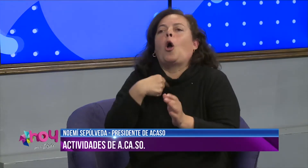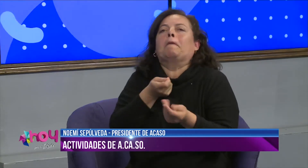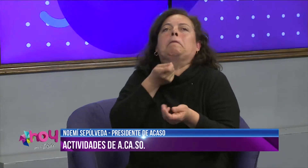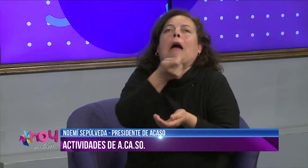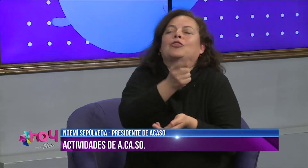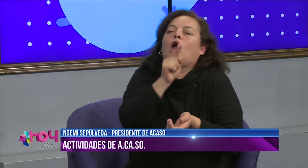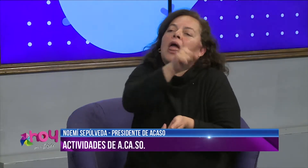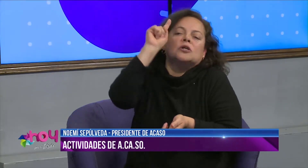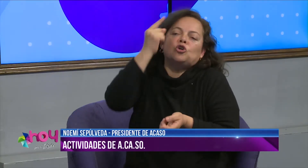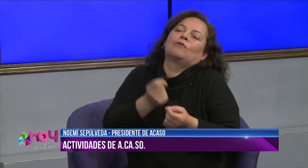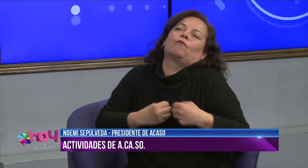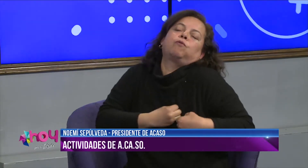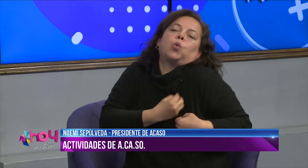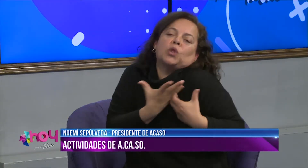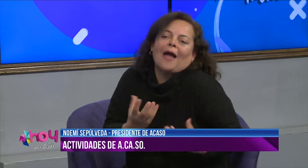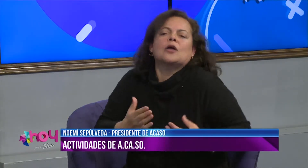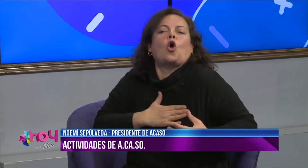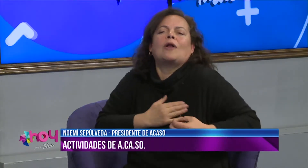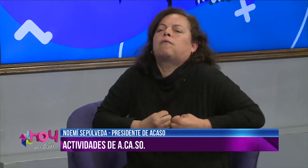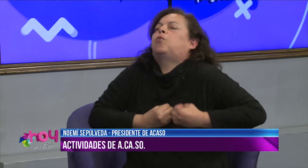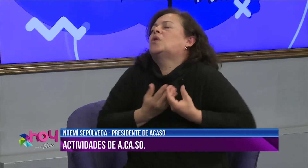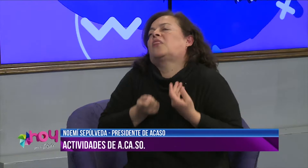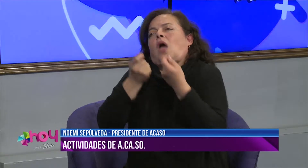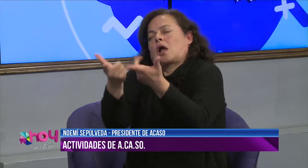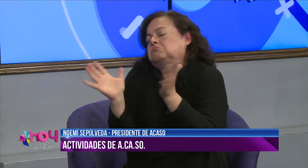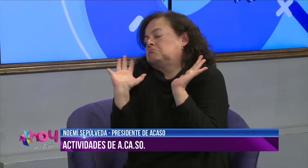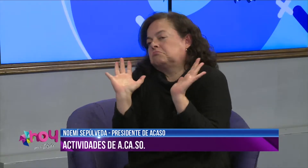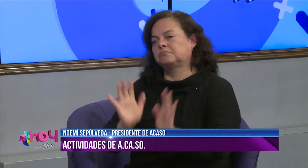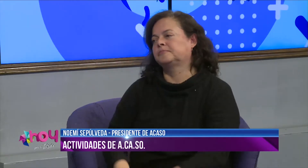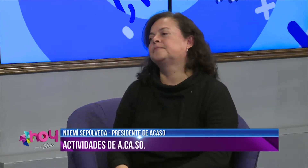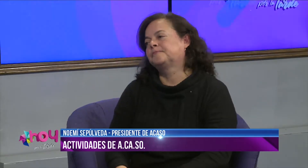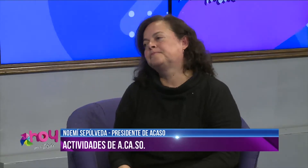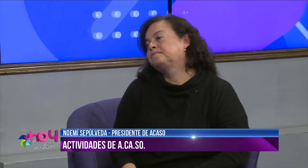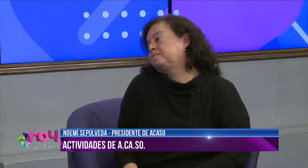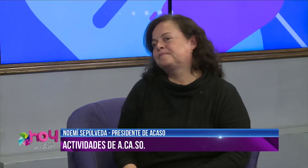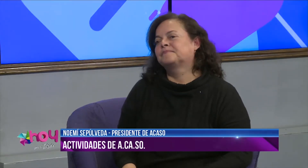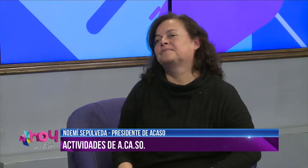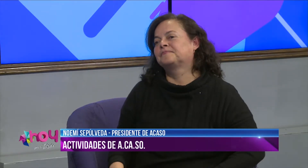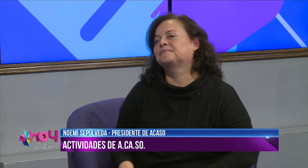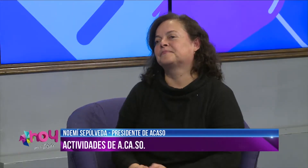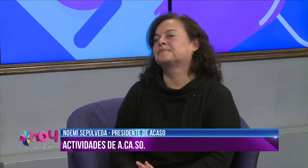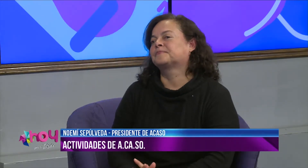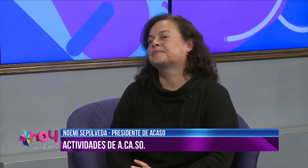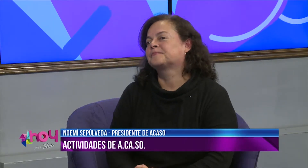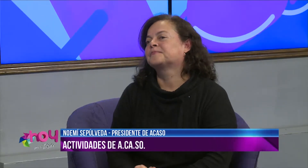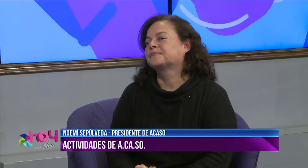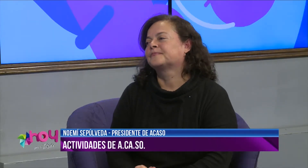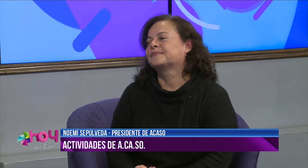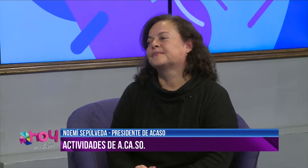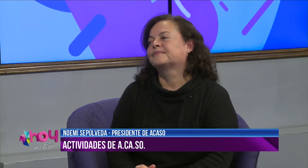por respeto a las personas que quieran colaborar, nosotros planteamos la voluntad, no podemos decirle que en que nos puedan ayudar. Bueno, ya saben, están